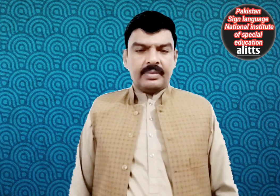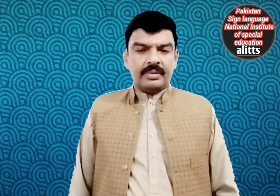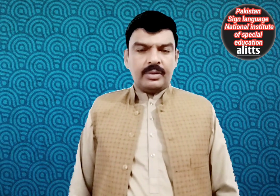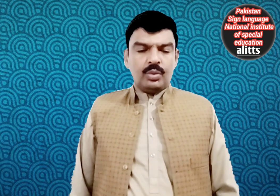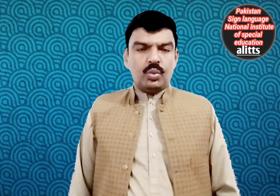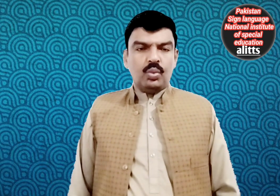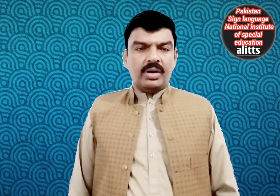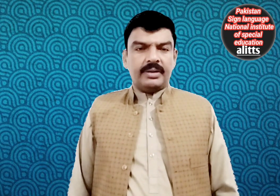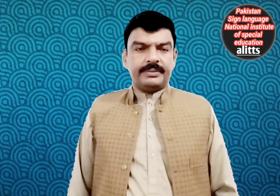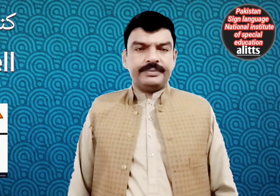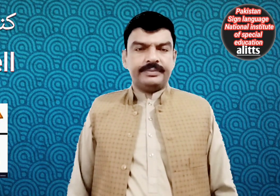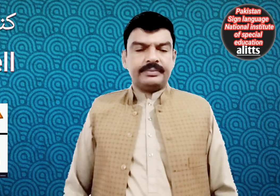कुआं,